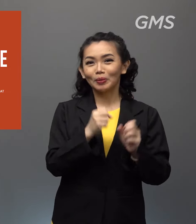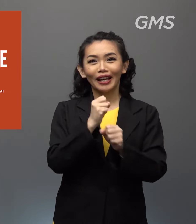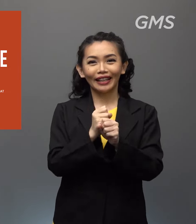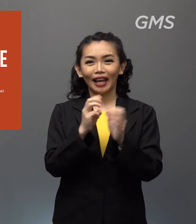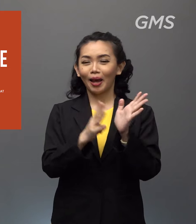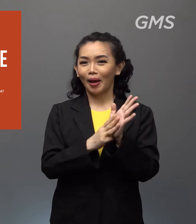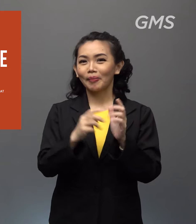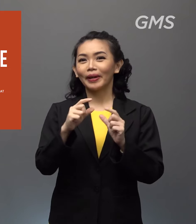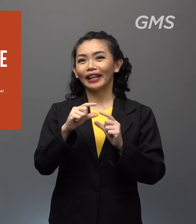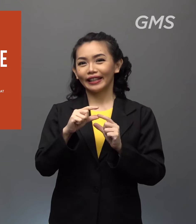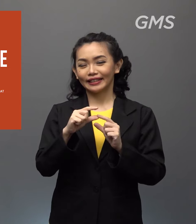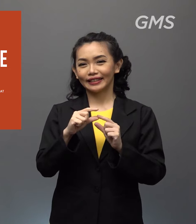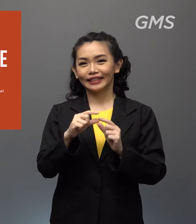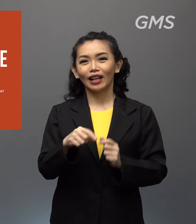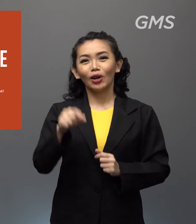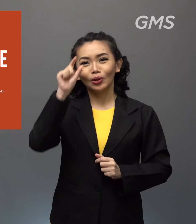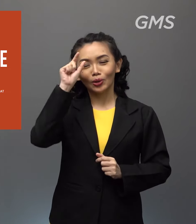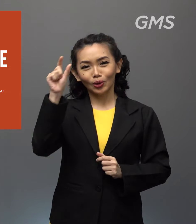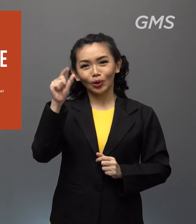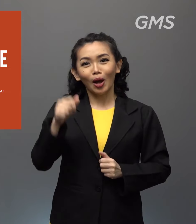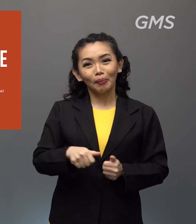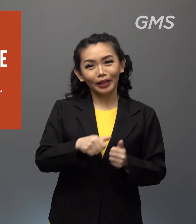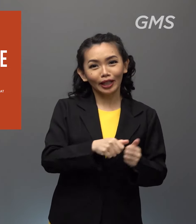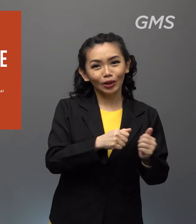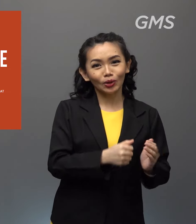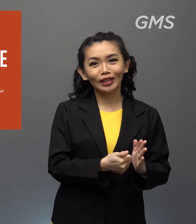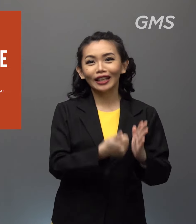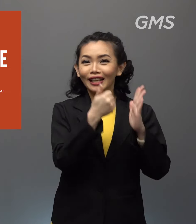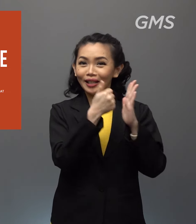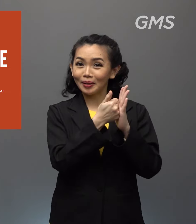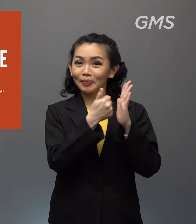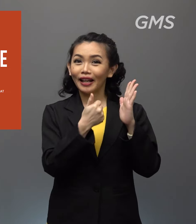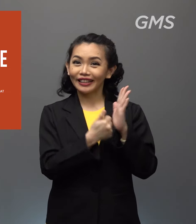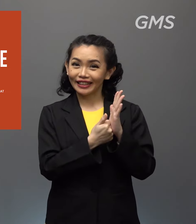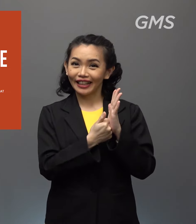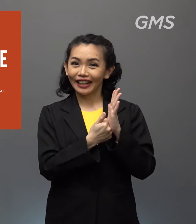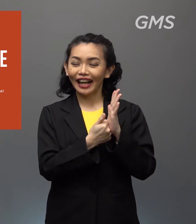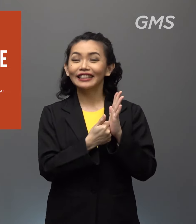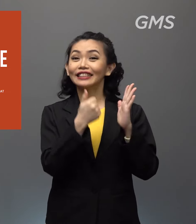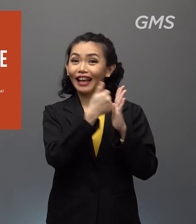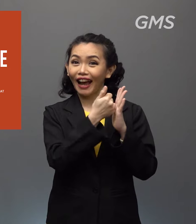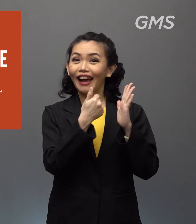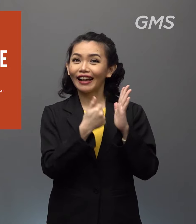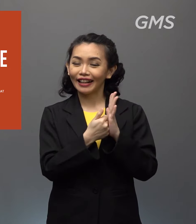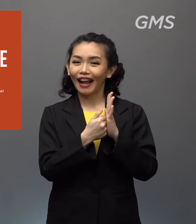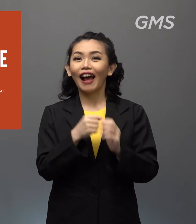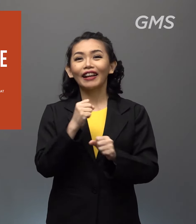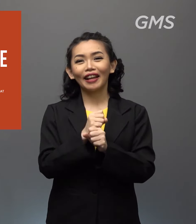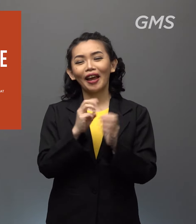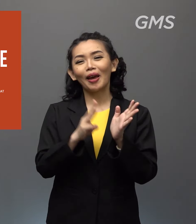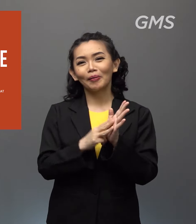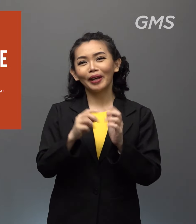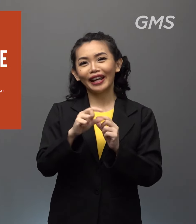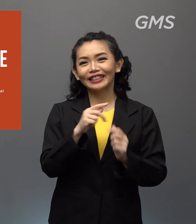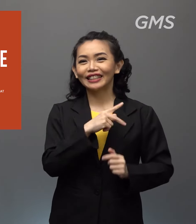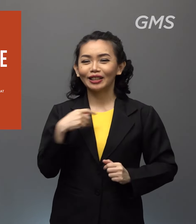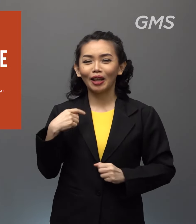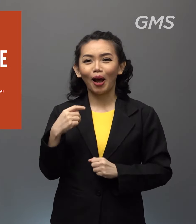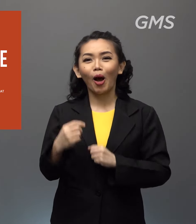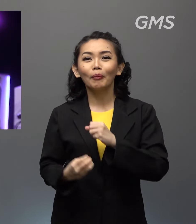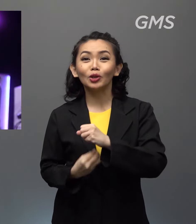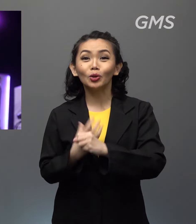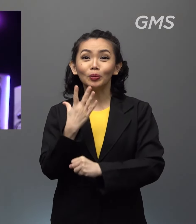ibadah-ibadah, event-event KKR-KKR yang diadakan dari Gereja Mawar Sharon Surabaya Barat untuk pertumbuhan rohani kita bersama.